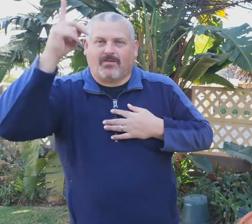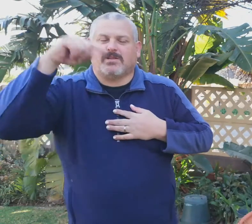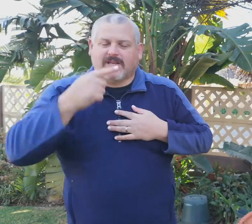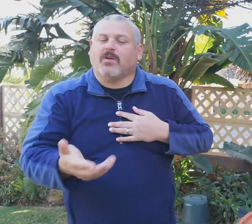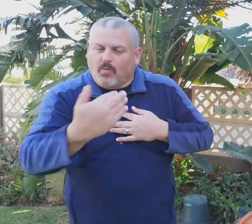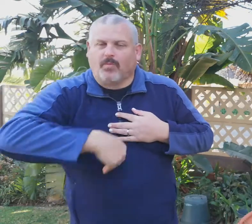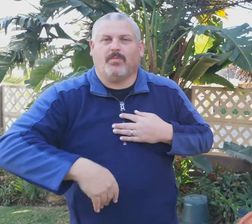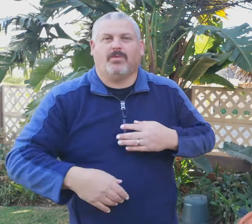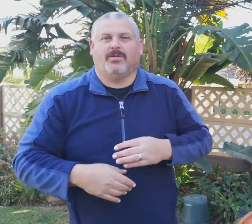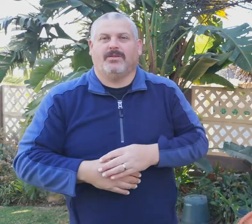God says, come.